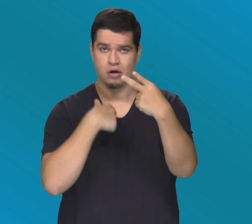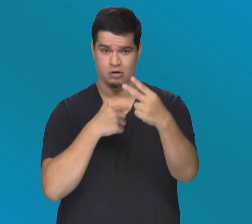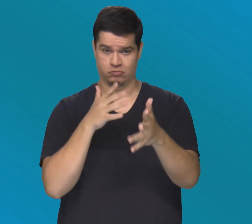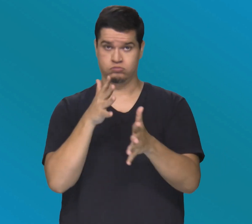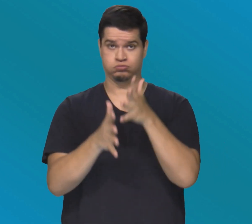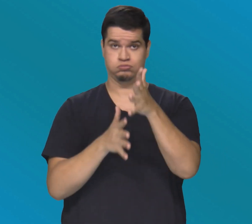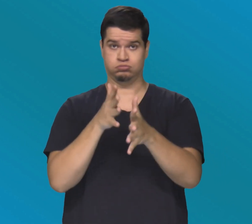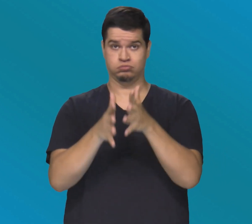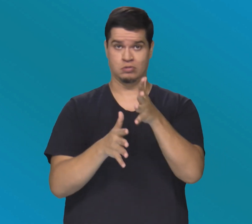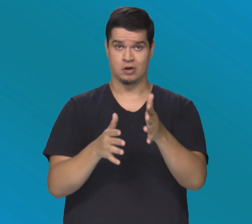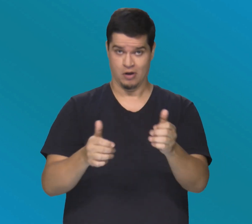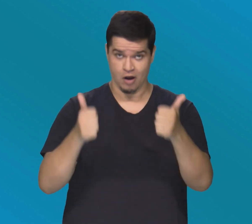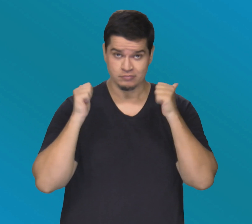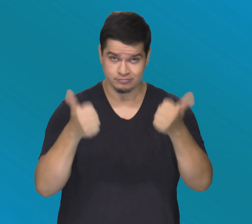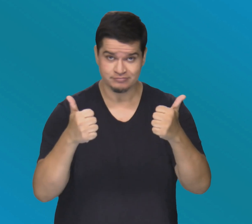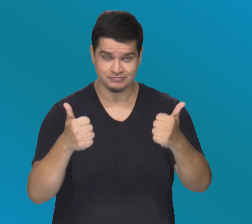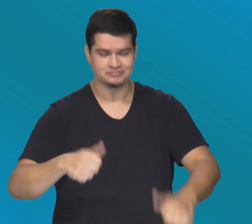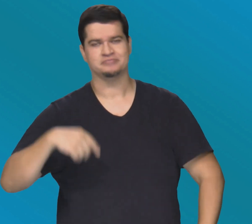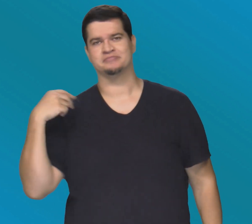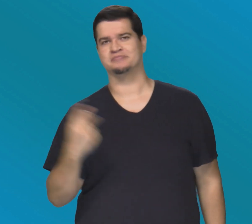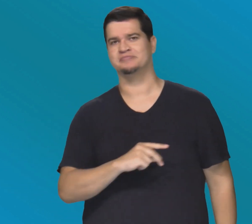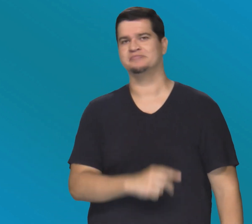em língua de sinais Aproveite a aula